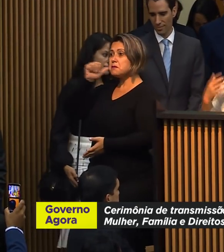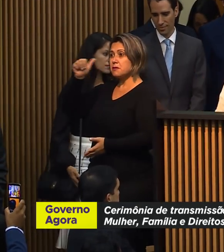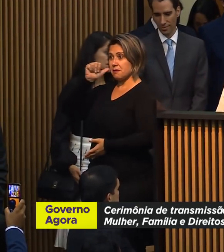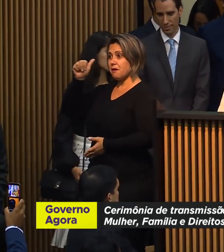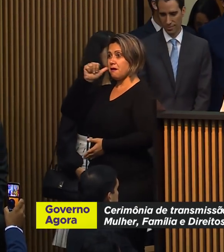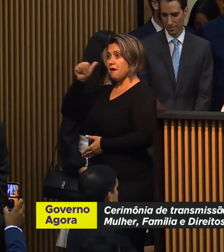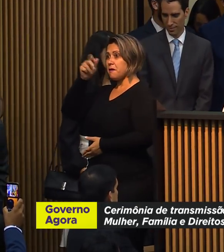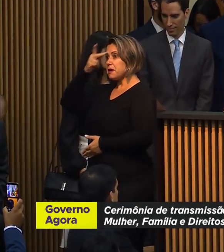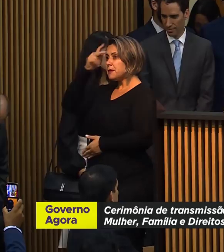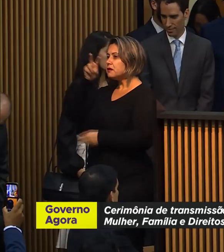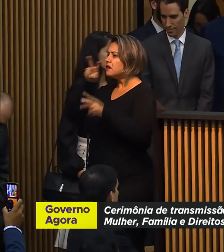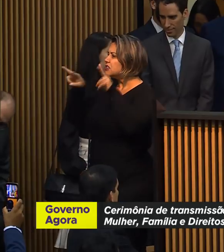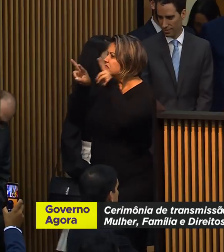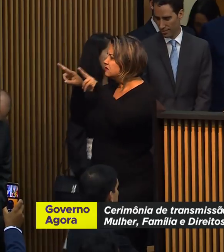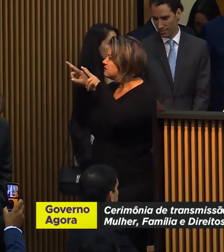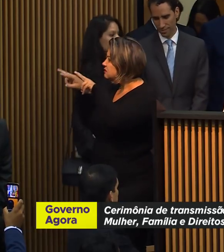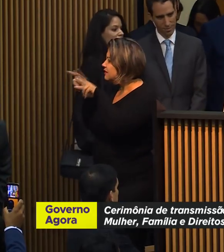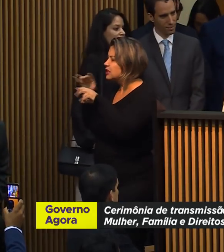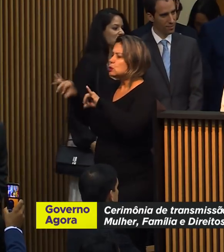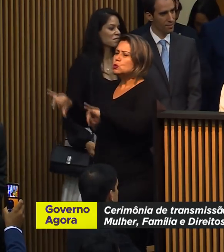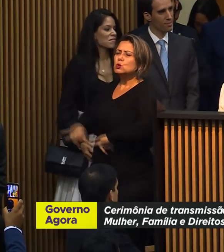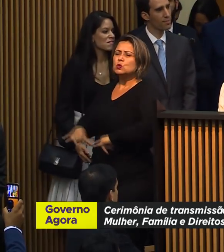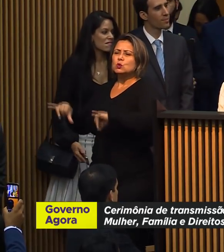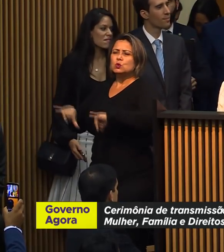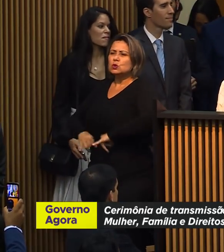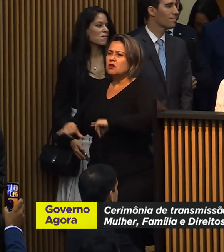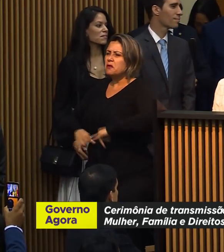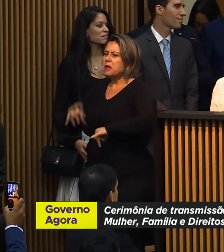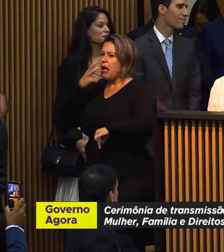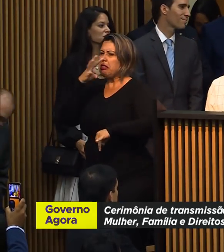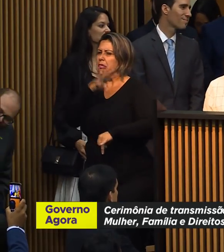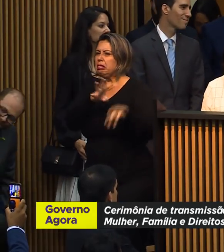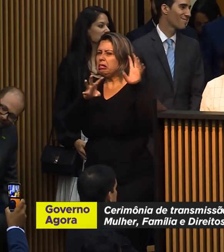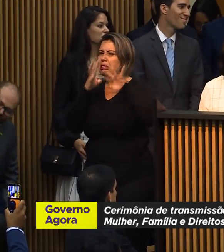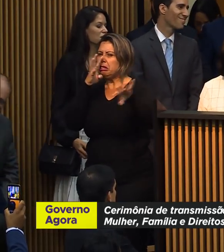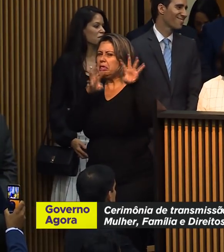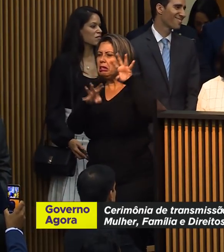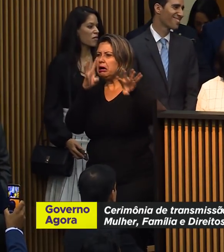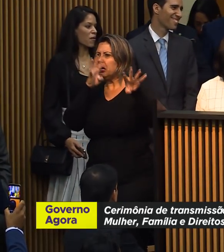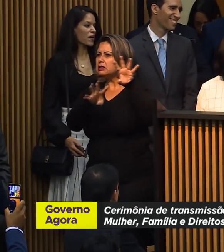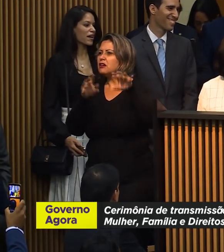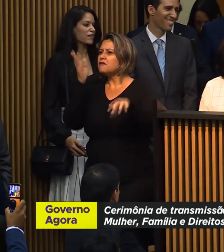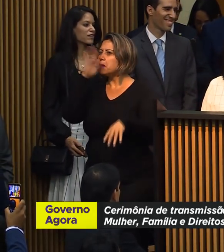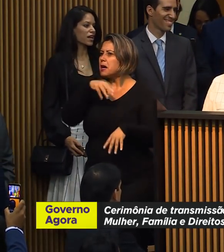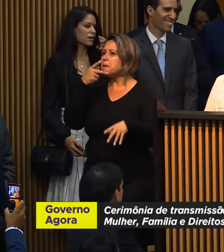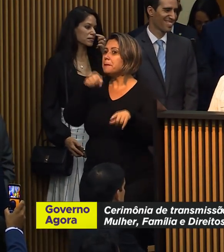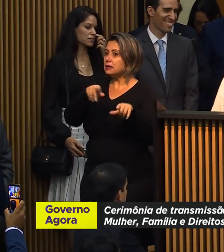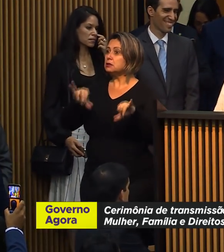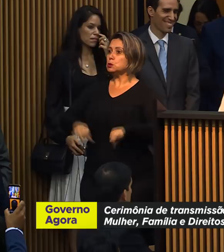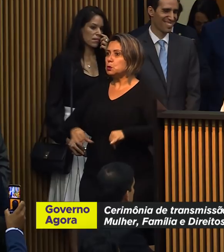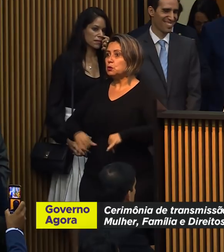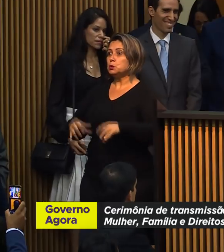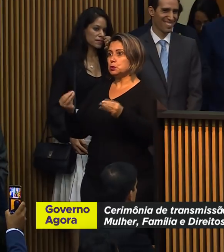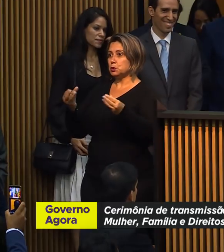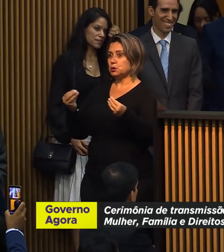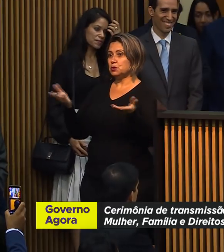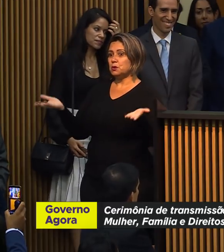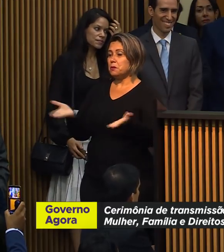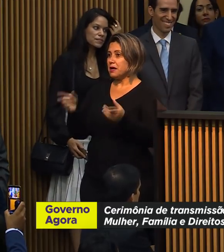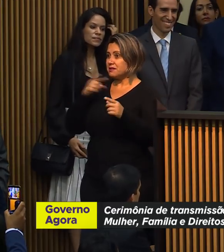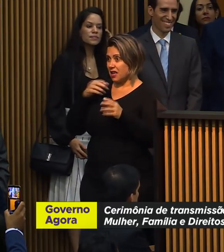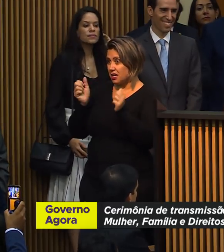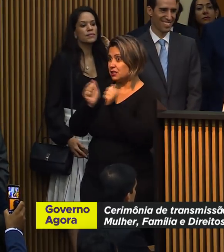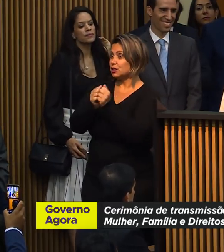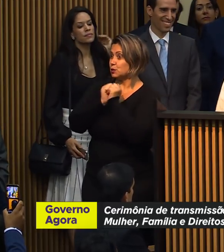lá nos corredores, sofreu tanto na imprensa. Nosso abraço, nosso carinho a Desirê, e ela não está